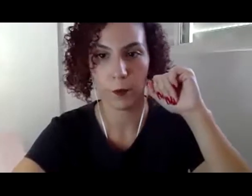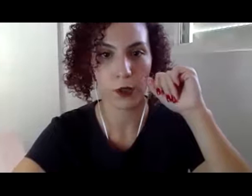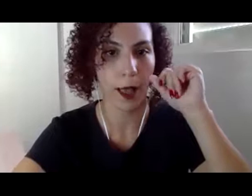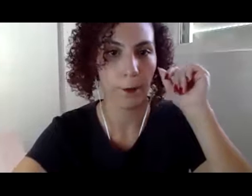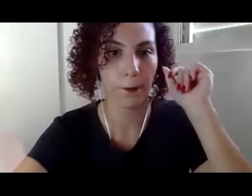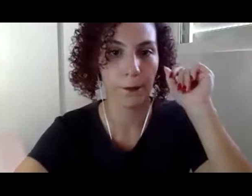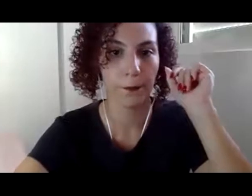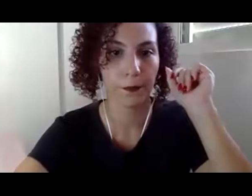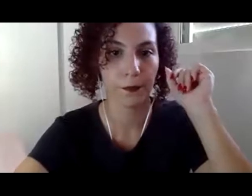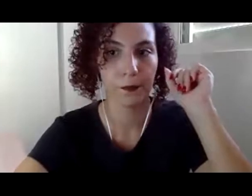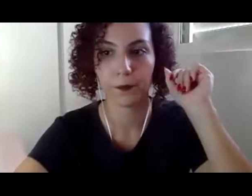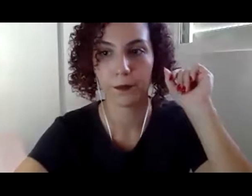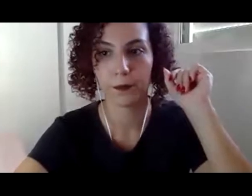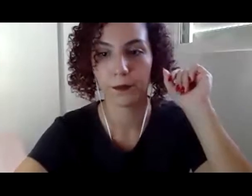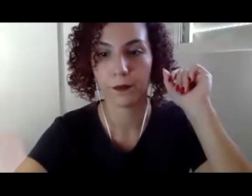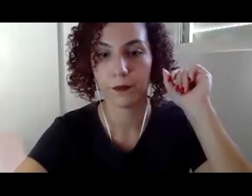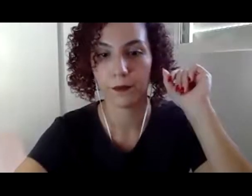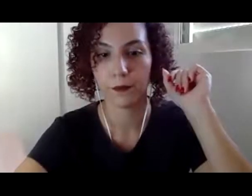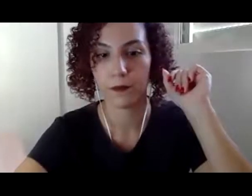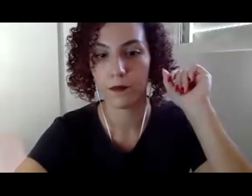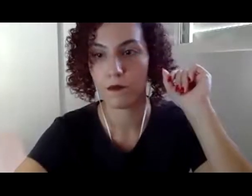Próxima. Vamos lá.